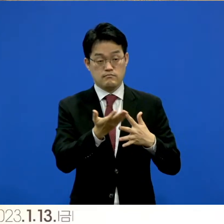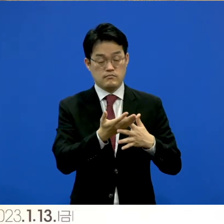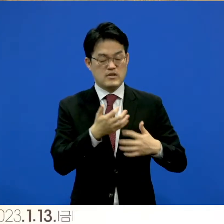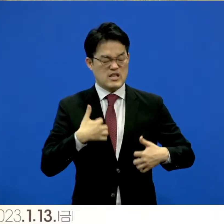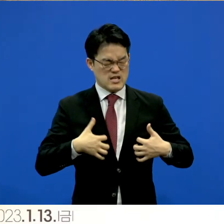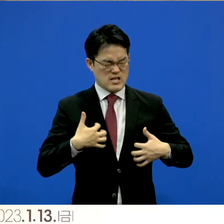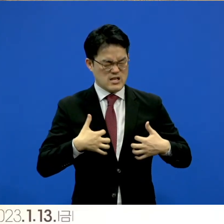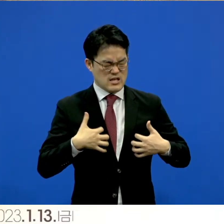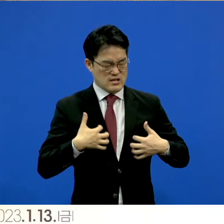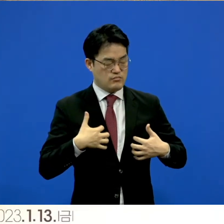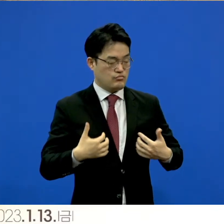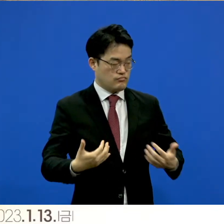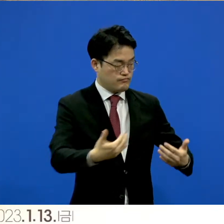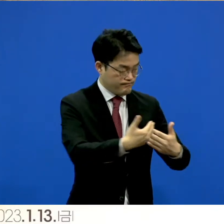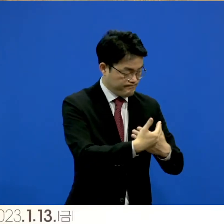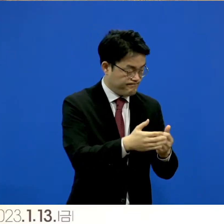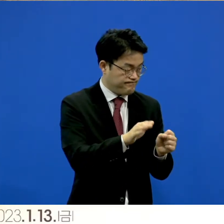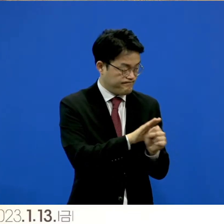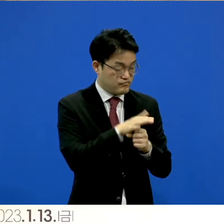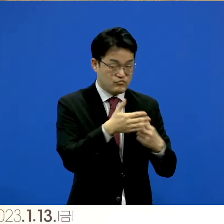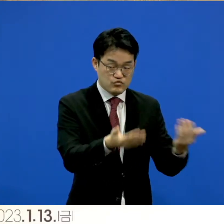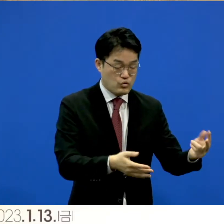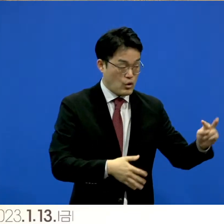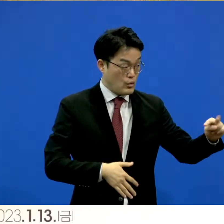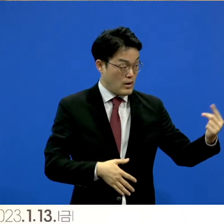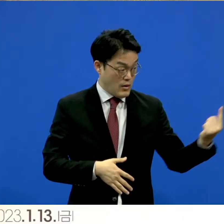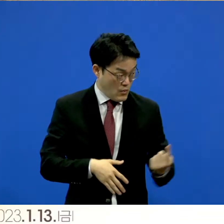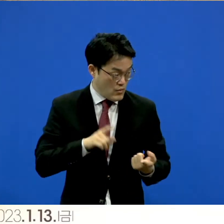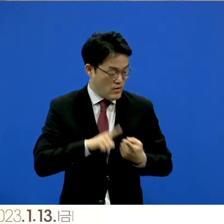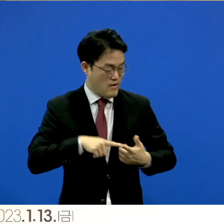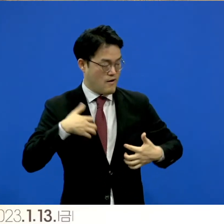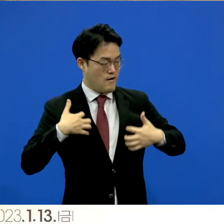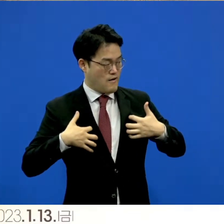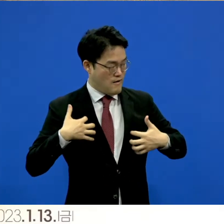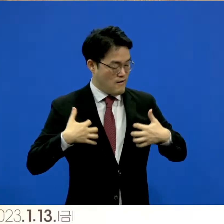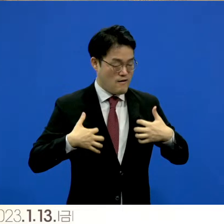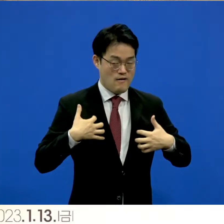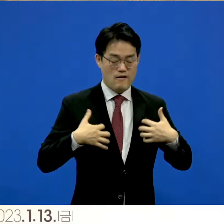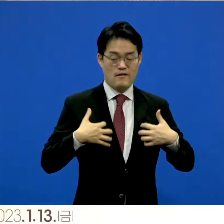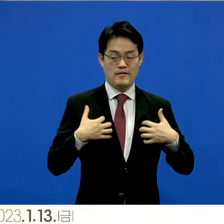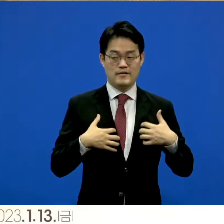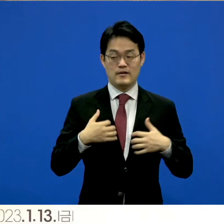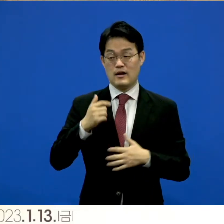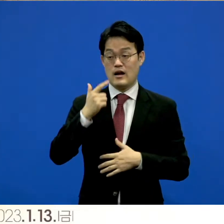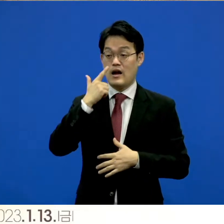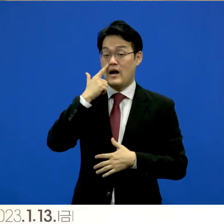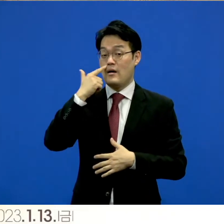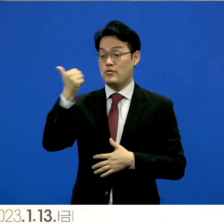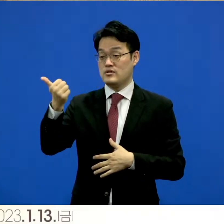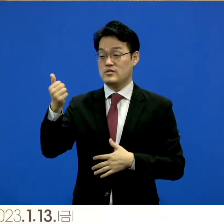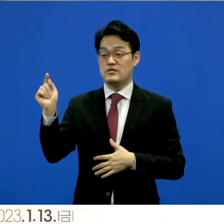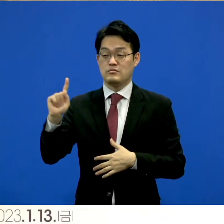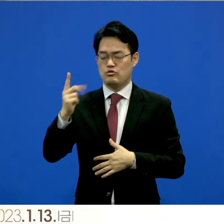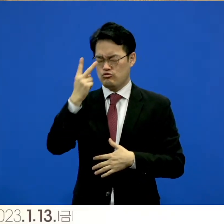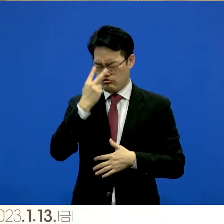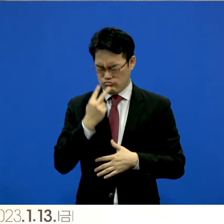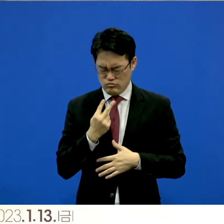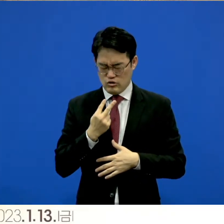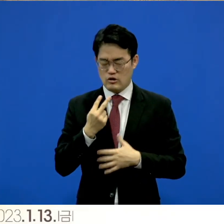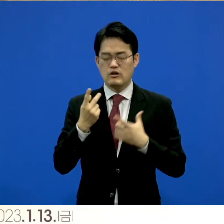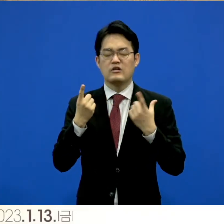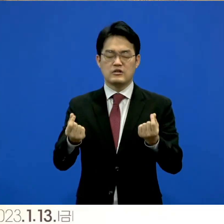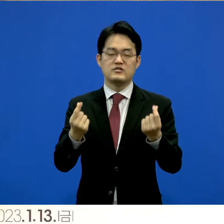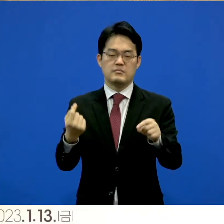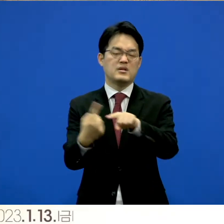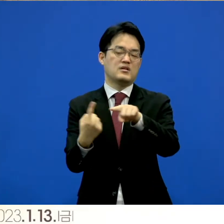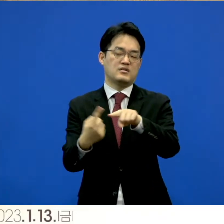아니, 그를 사랑합니다. 그의 귀향을 한없이 기뻐합니다. 아버지는 눈먼 아버지이죠.